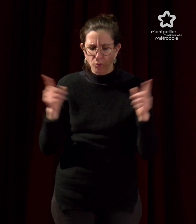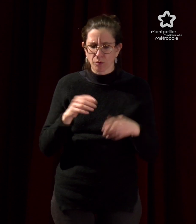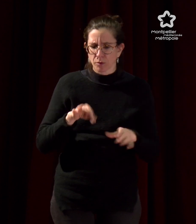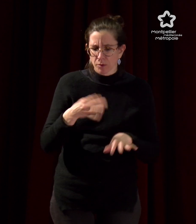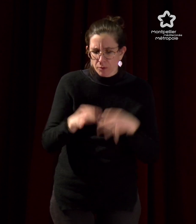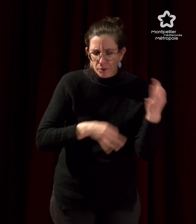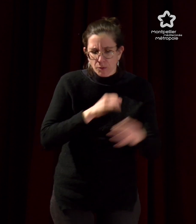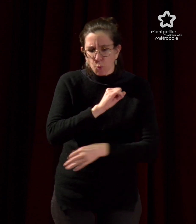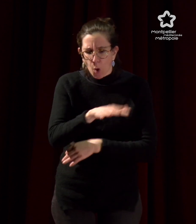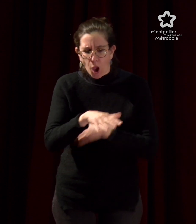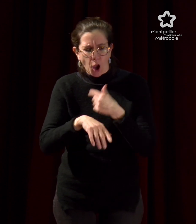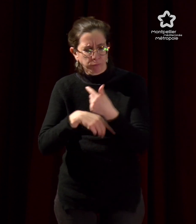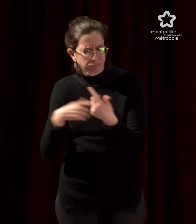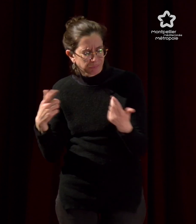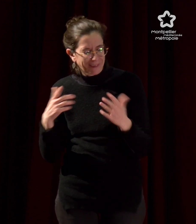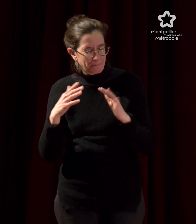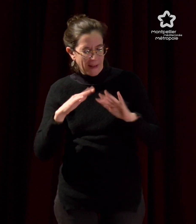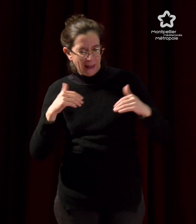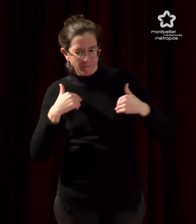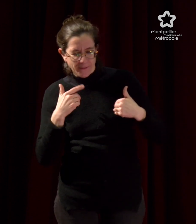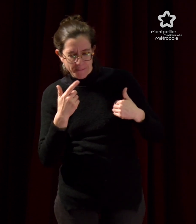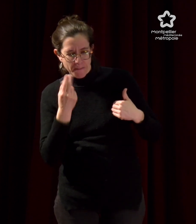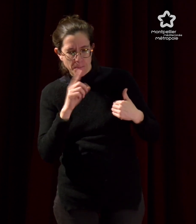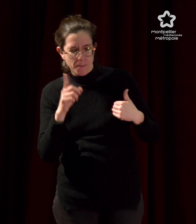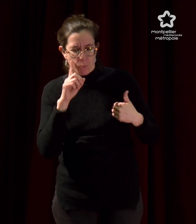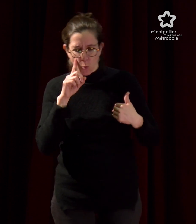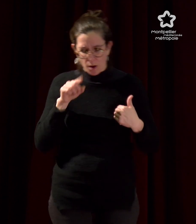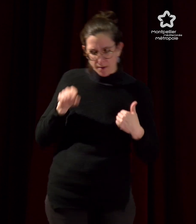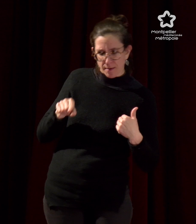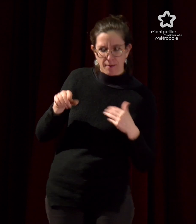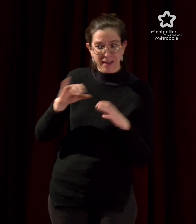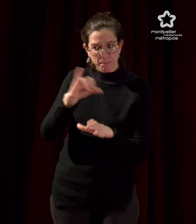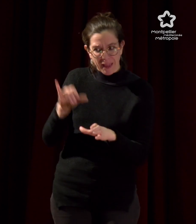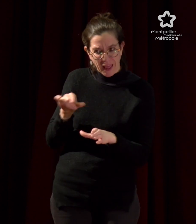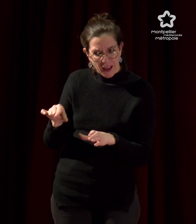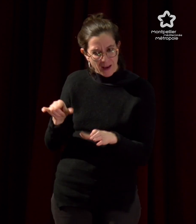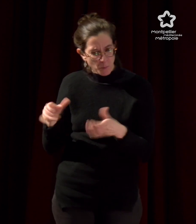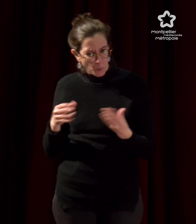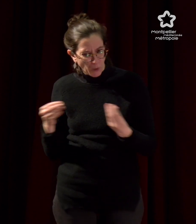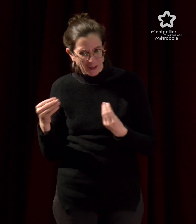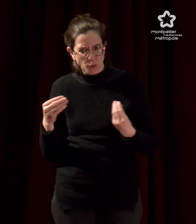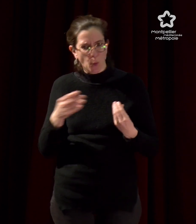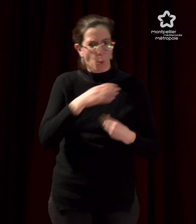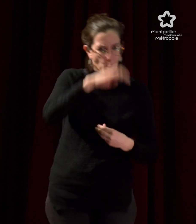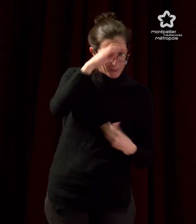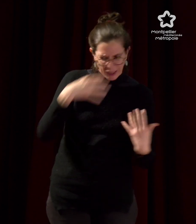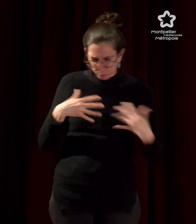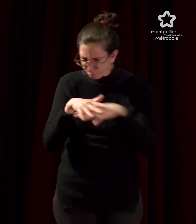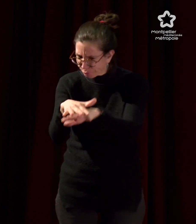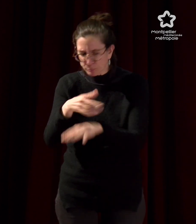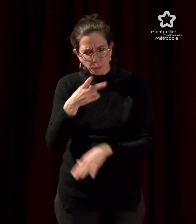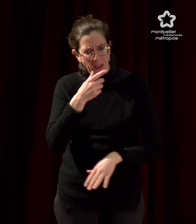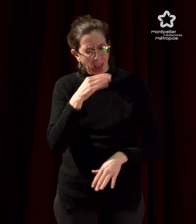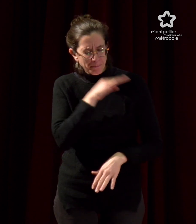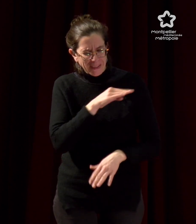etc. Et on n'a pas eu le fin mot de l'histoire de pourquoi les Yamnaya ont une incorporation plus rapide dans le génome européen. Est-ce que c'était violent ou...